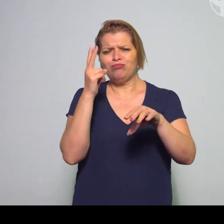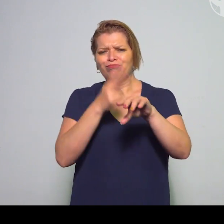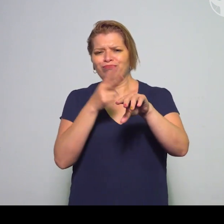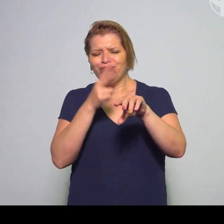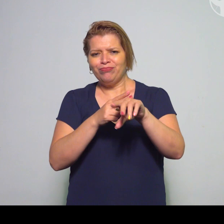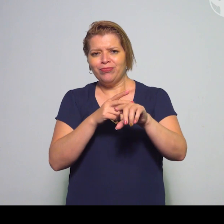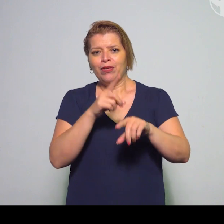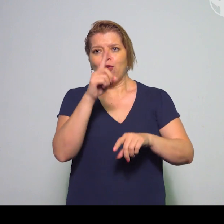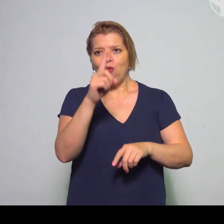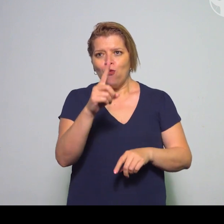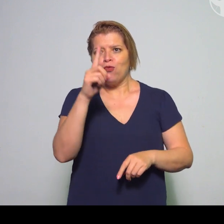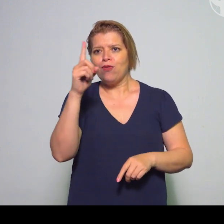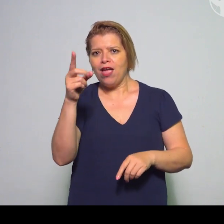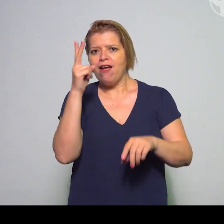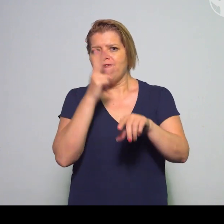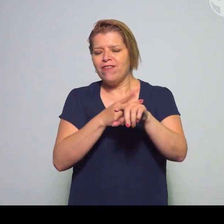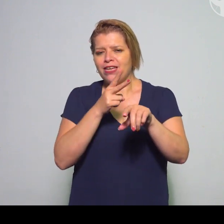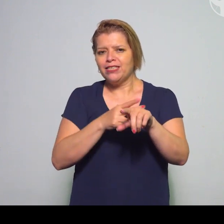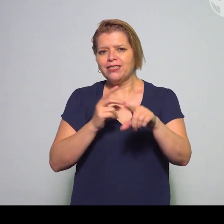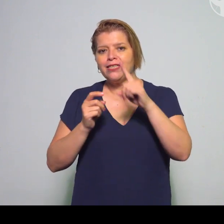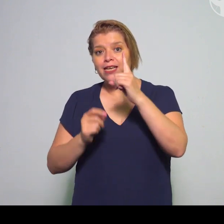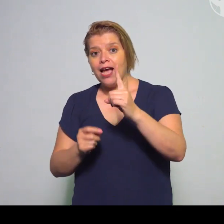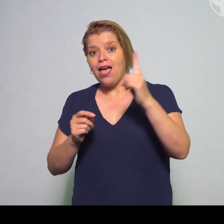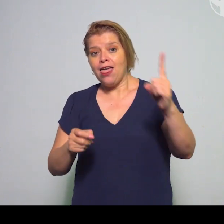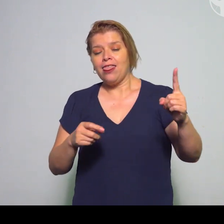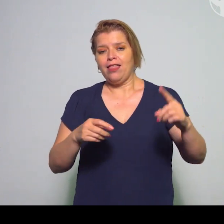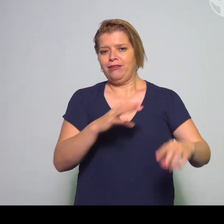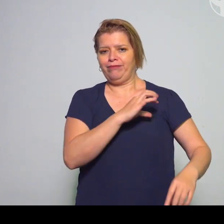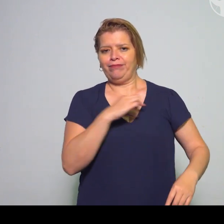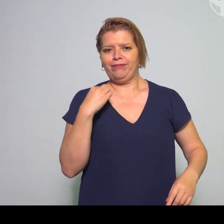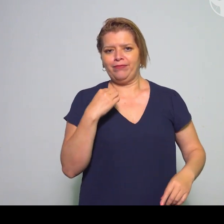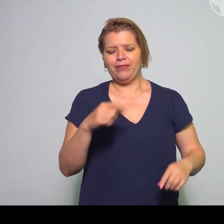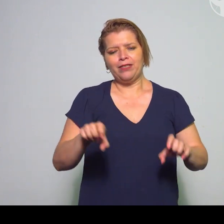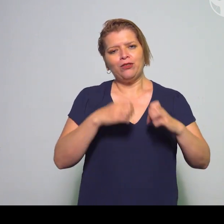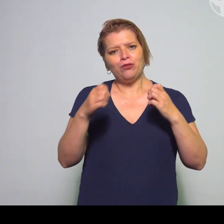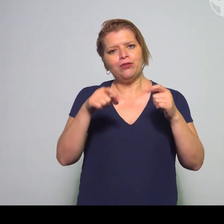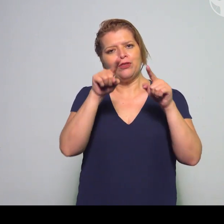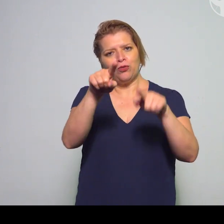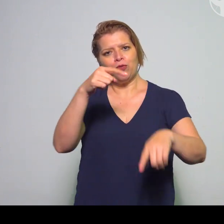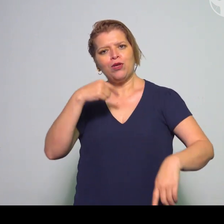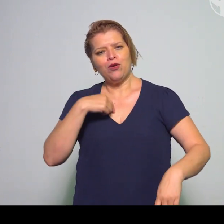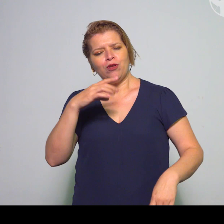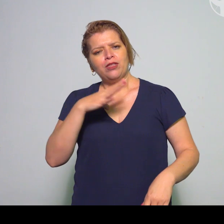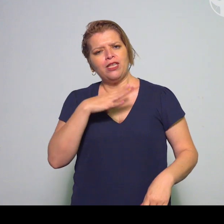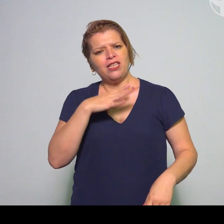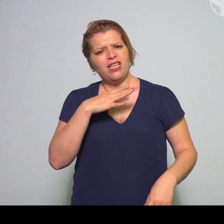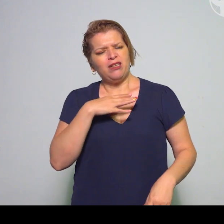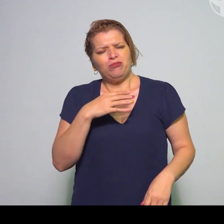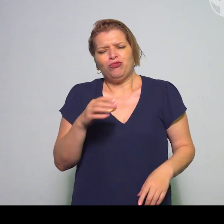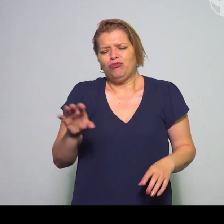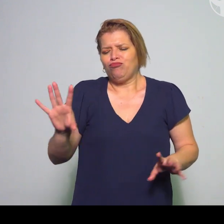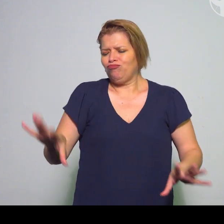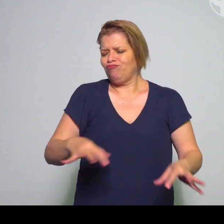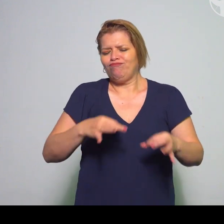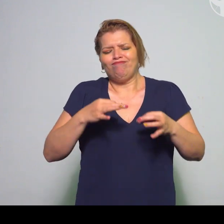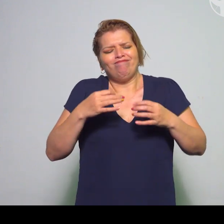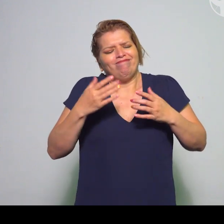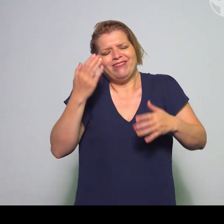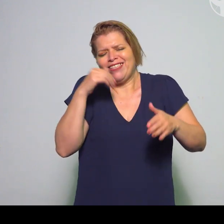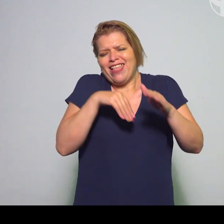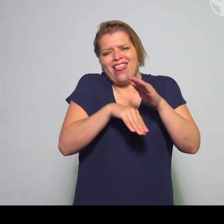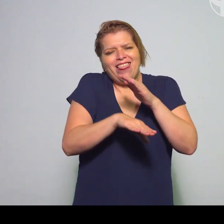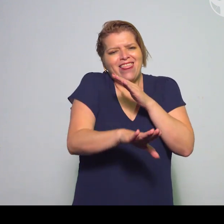bien leímos, que las oportunidades de poder entrar eran mínimas. Ahora nosotros tenemos ese privilegio de poder entrar